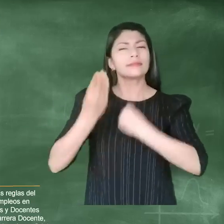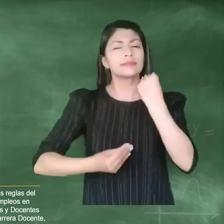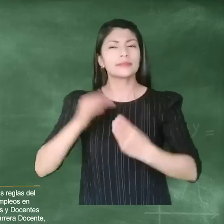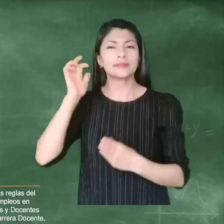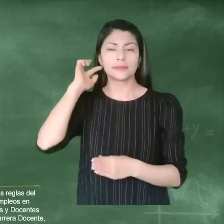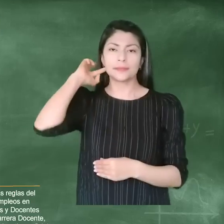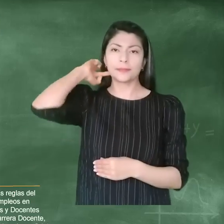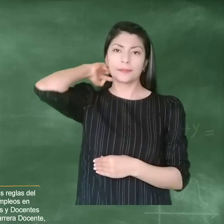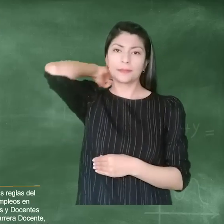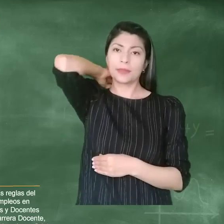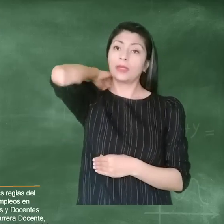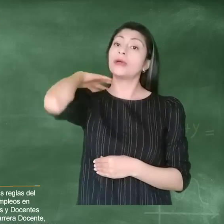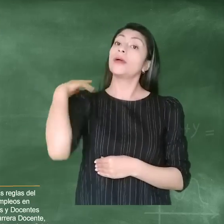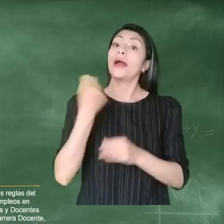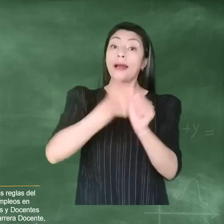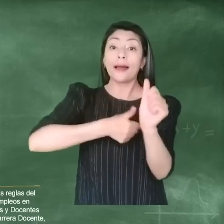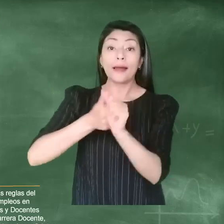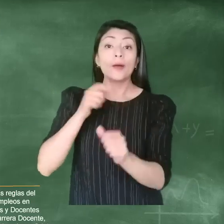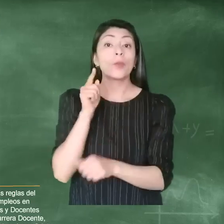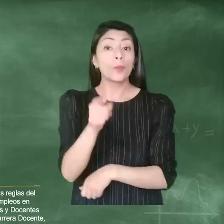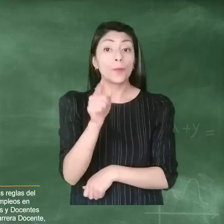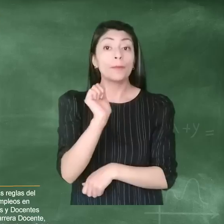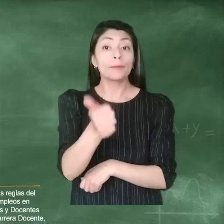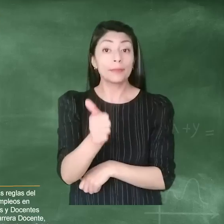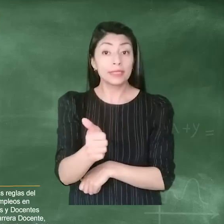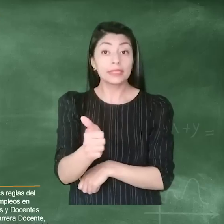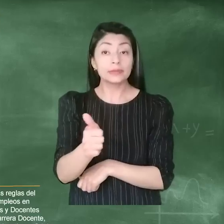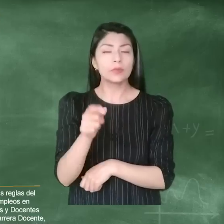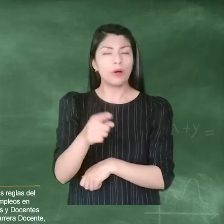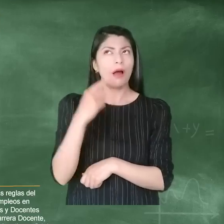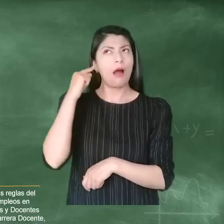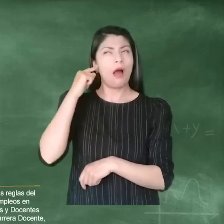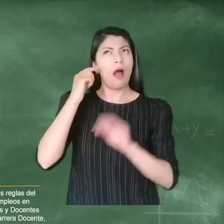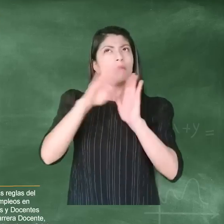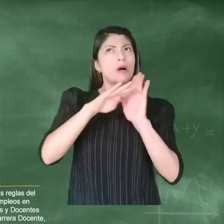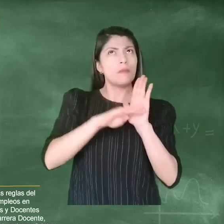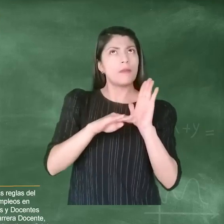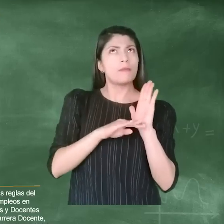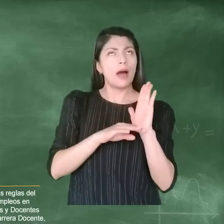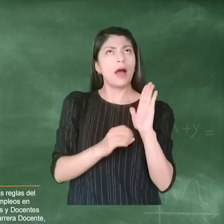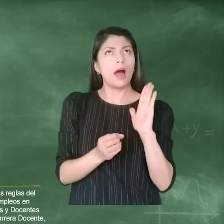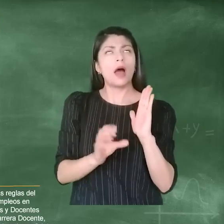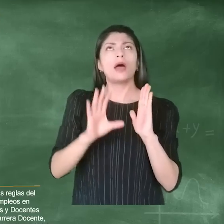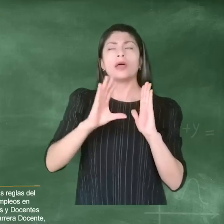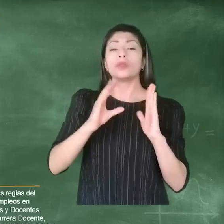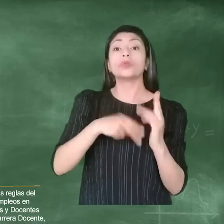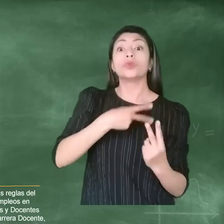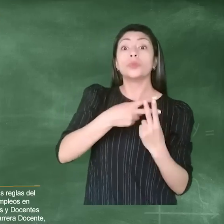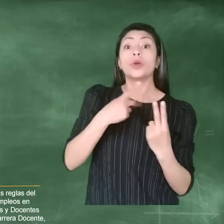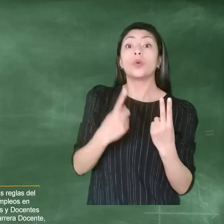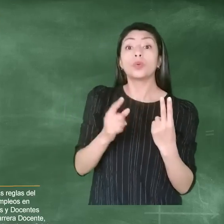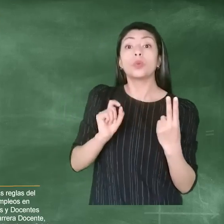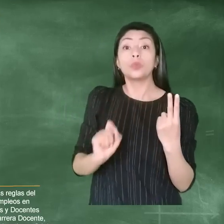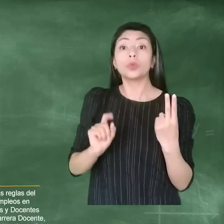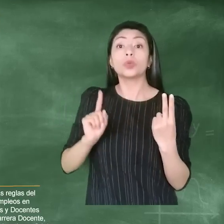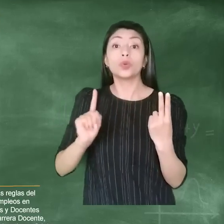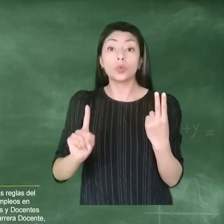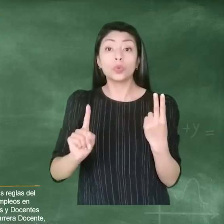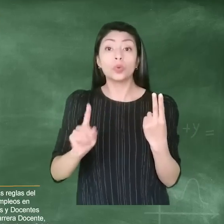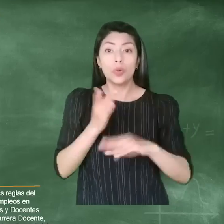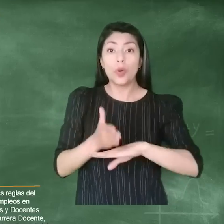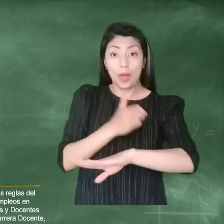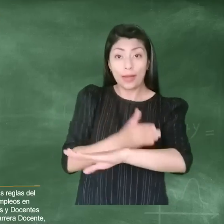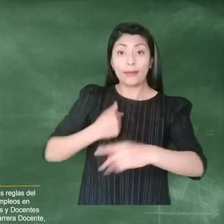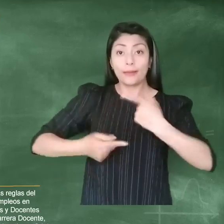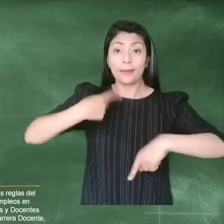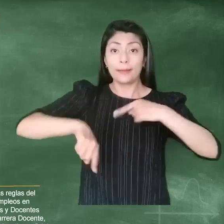de iniciar su trámite de inscripción, deben tener en cuenta las condiciones establecidas en el numeral 1.1 del anexo